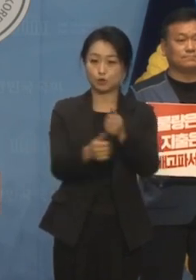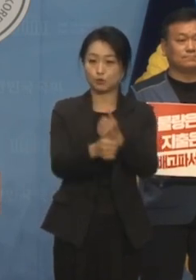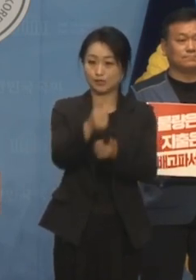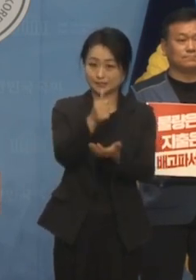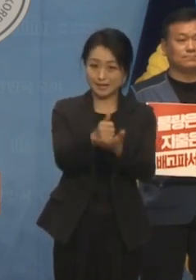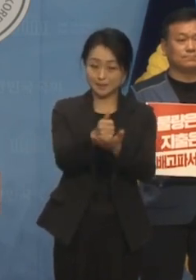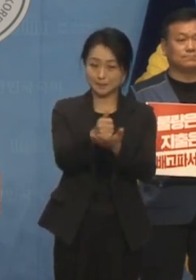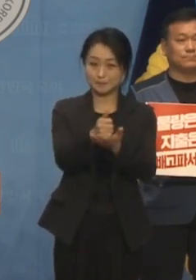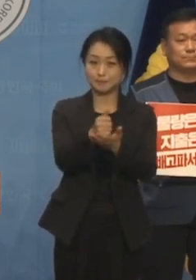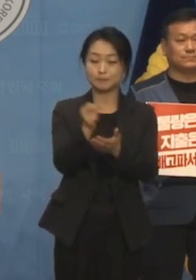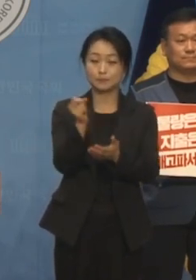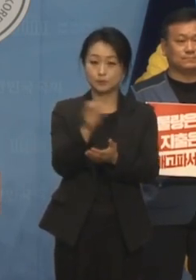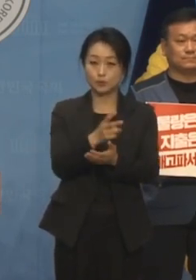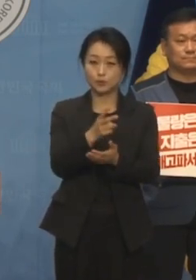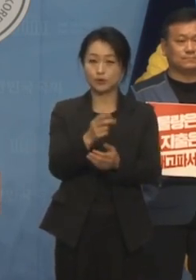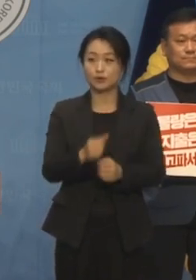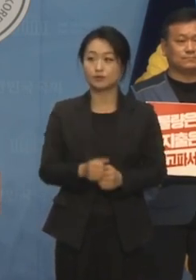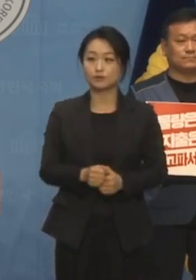위원장님과